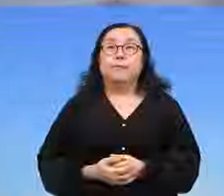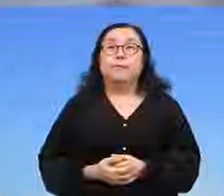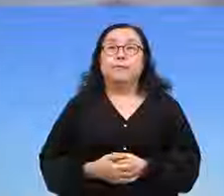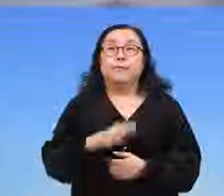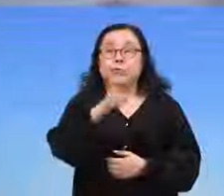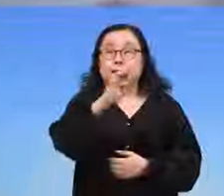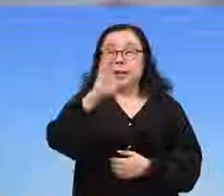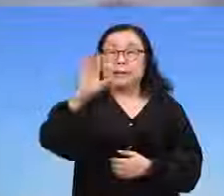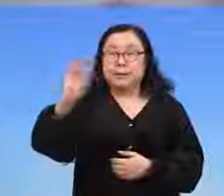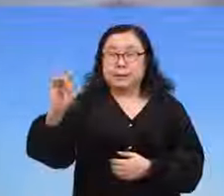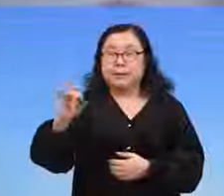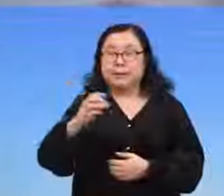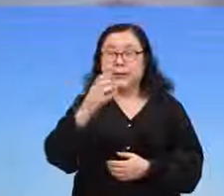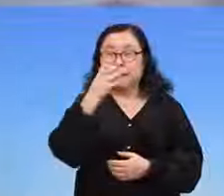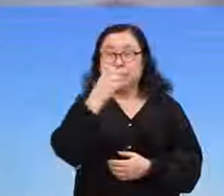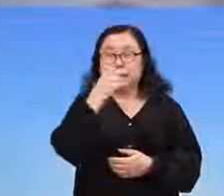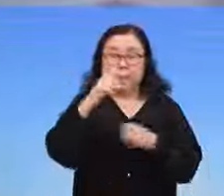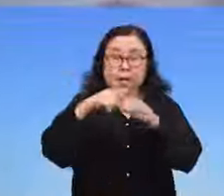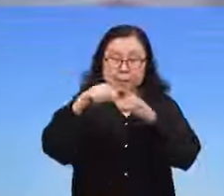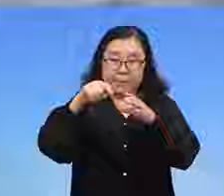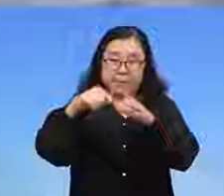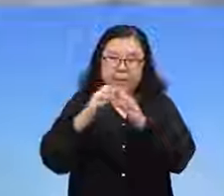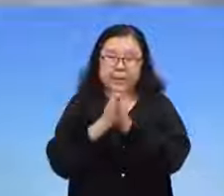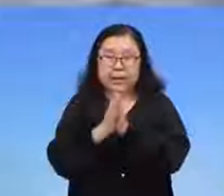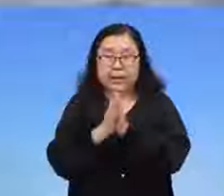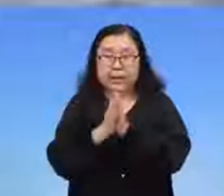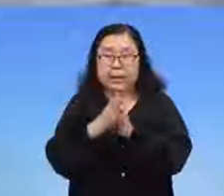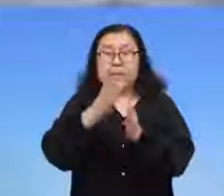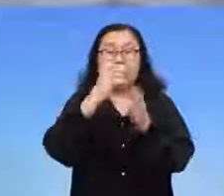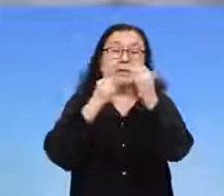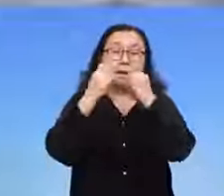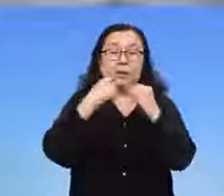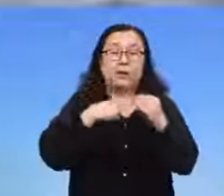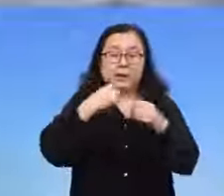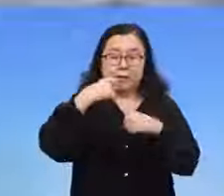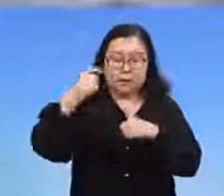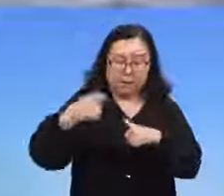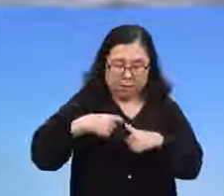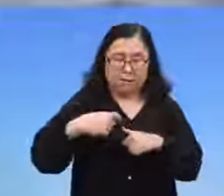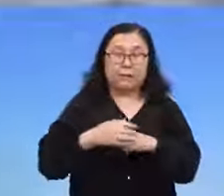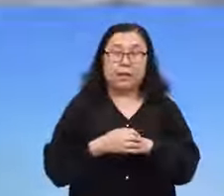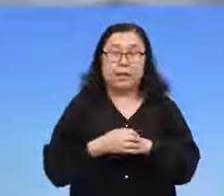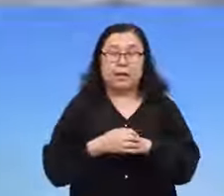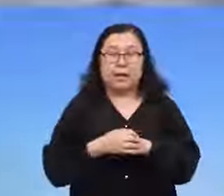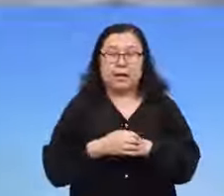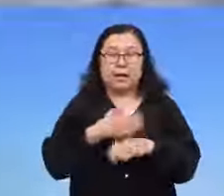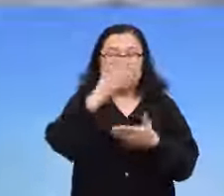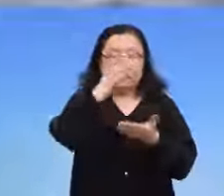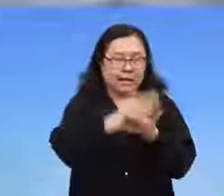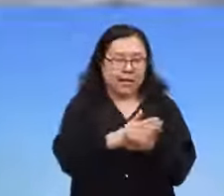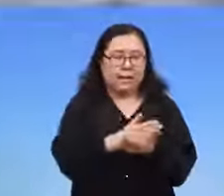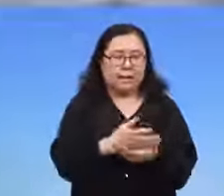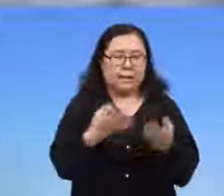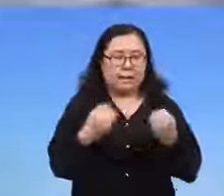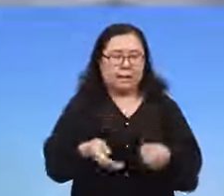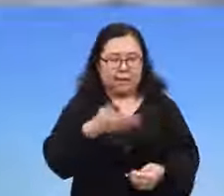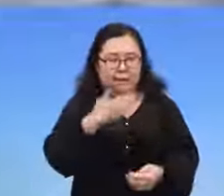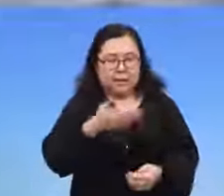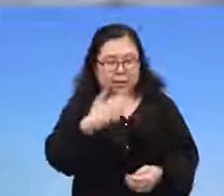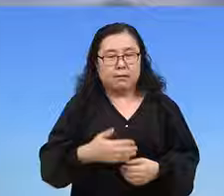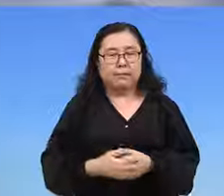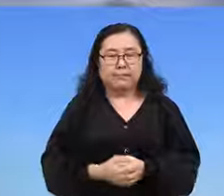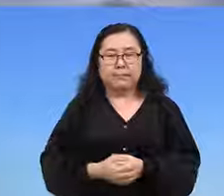그러면서 종종 이제 커피 한 모금하고 저한테 명령을 이렇게 했습니다. 고마해라, 많이 묻다 아이가.